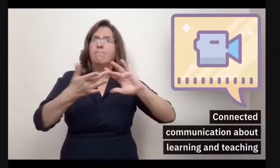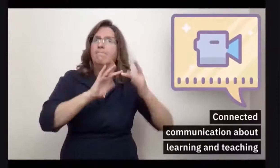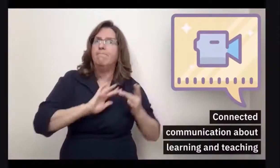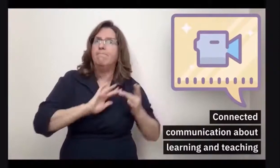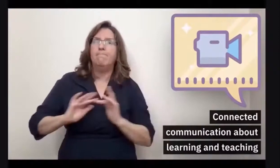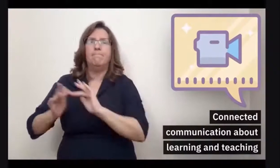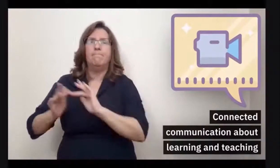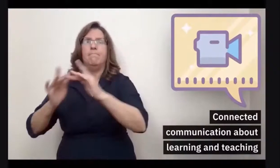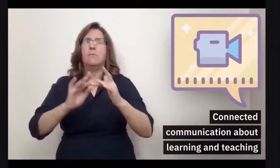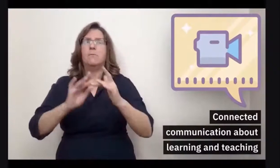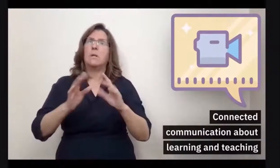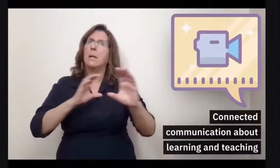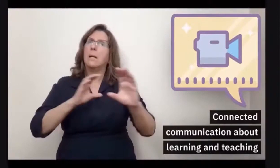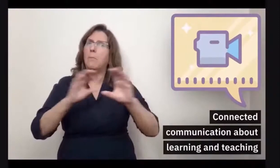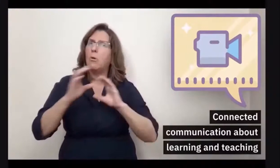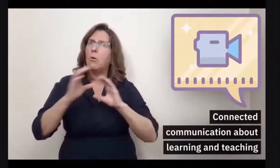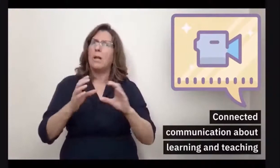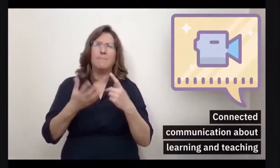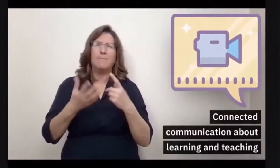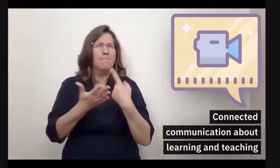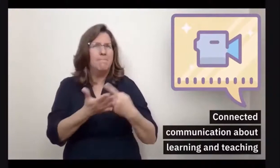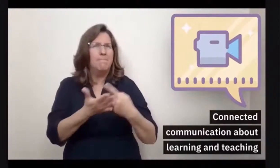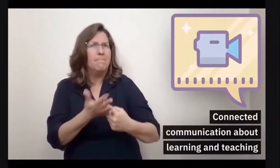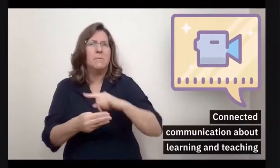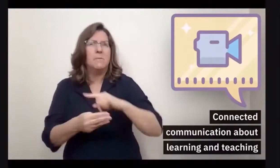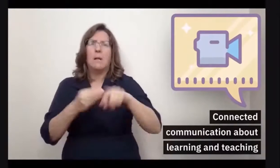poder satisfacer las necesidades de los alumnos.